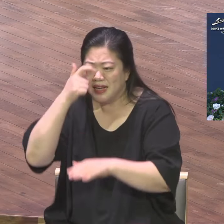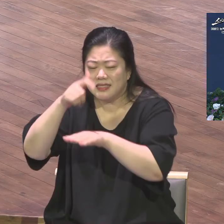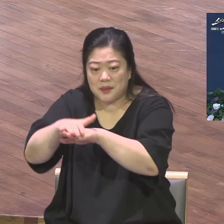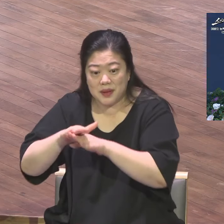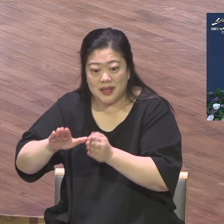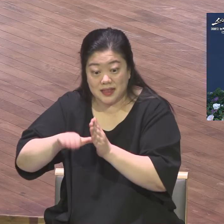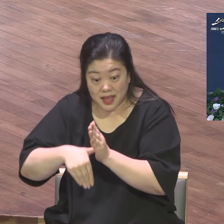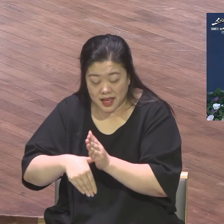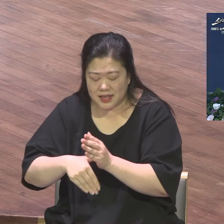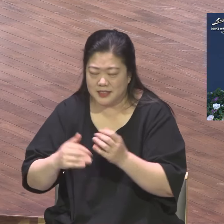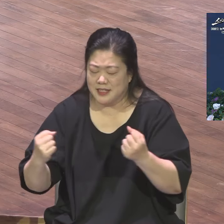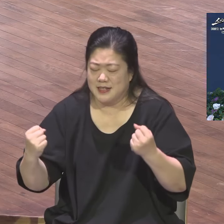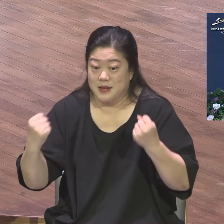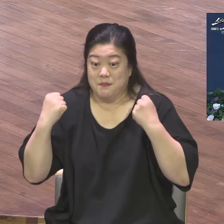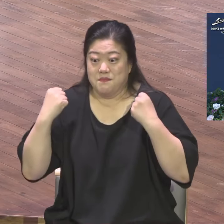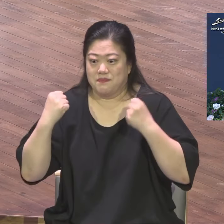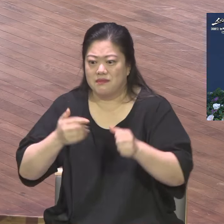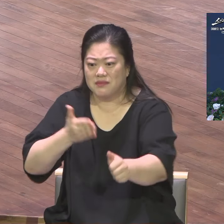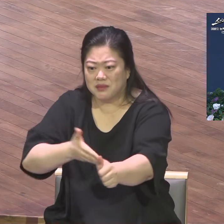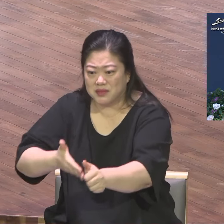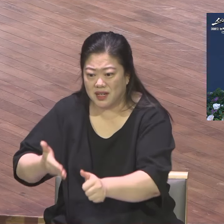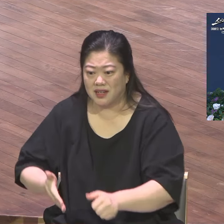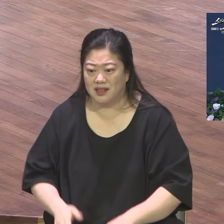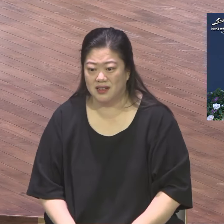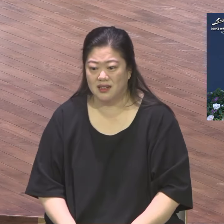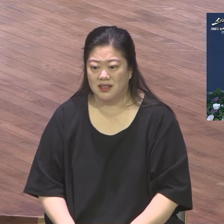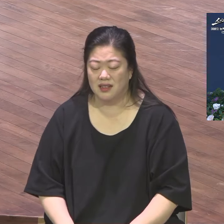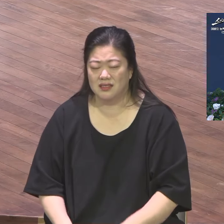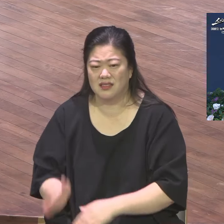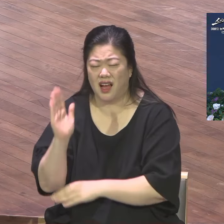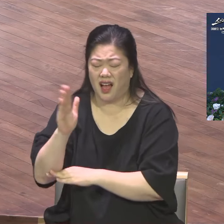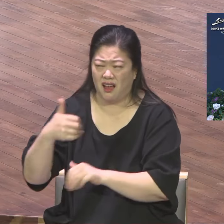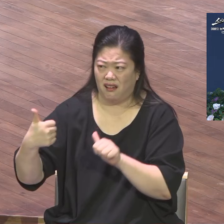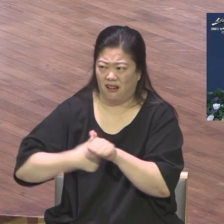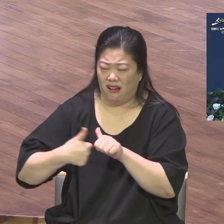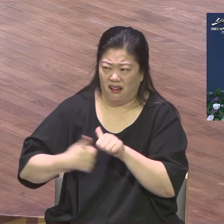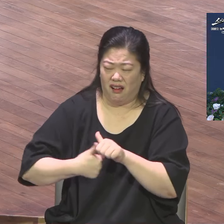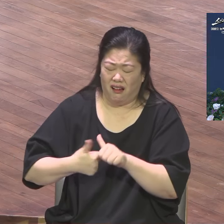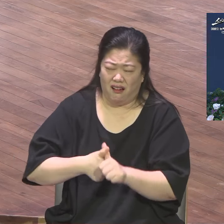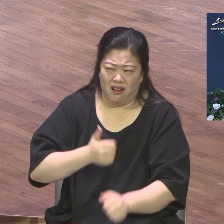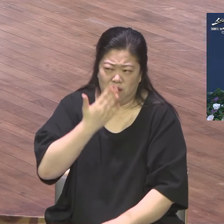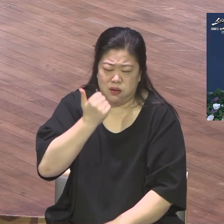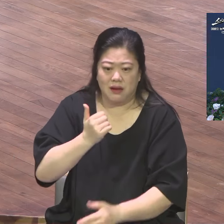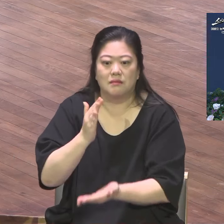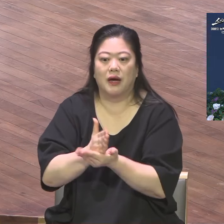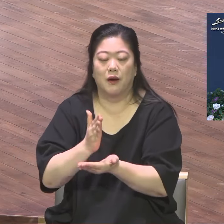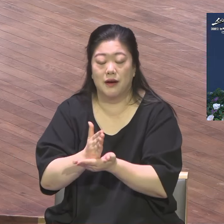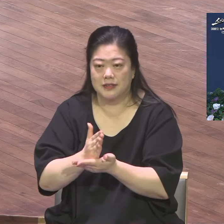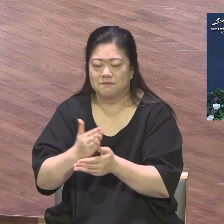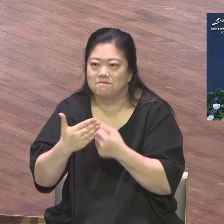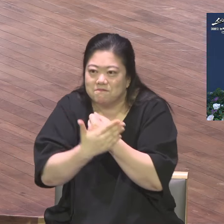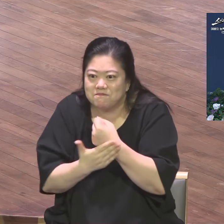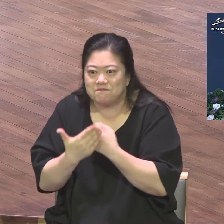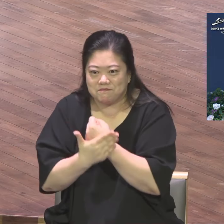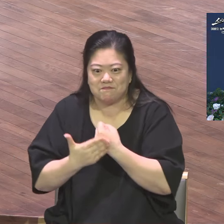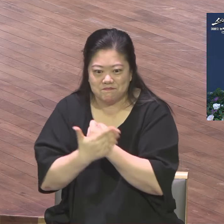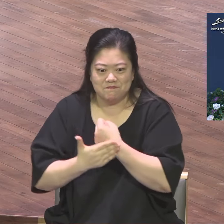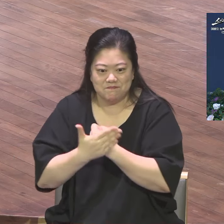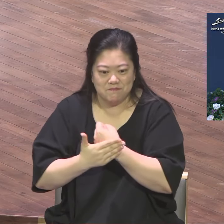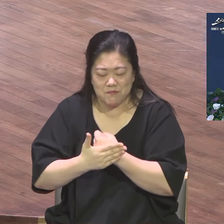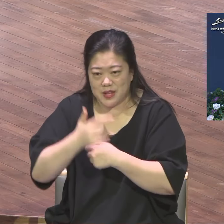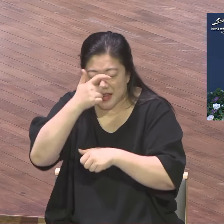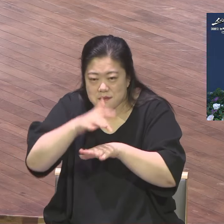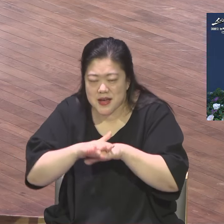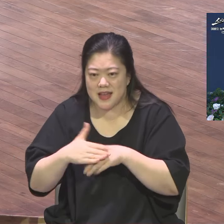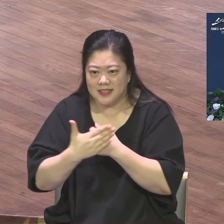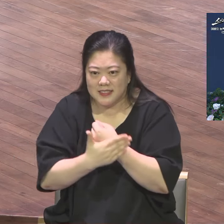시간이 예배 시간이에요. 메시지에 넣은 시간입니다. 내 힘을 공급해주는 종합적 축복의 시간,